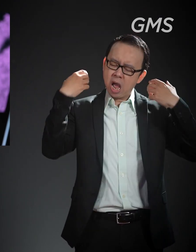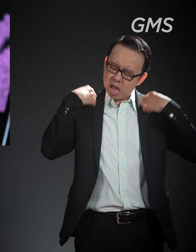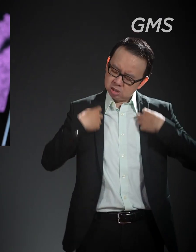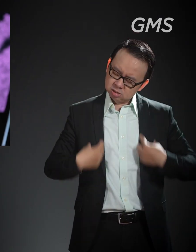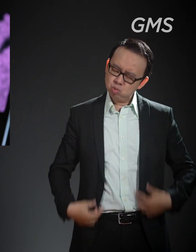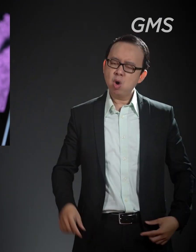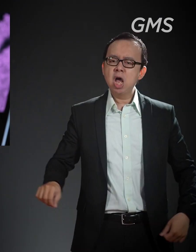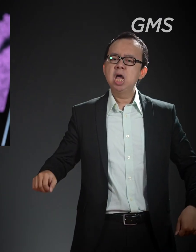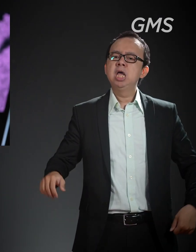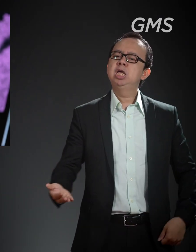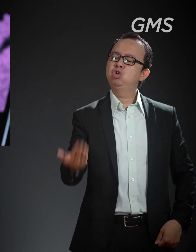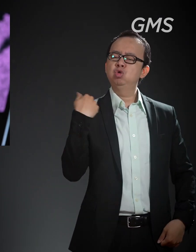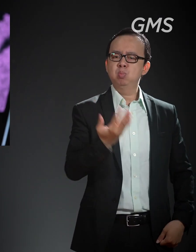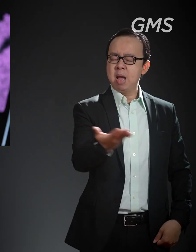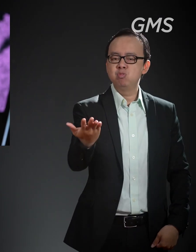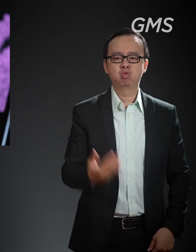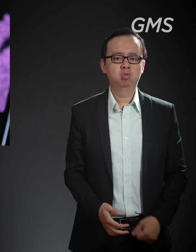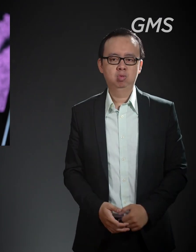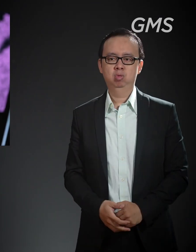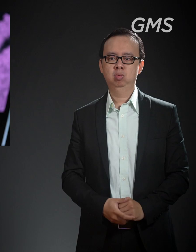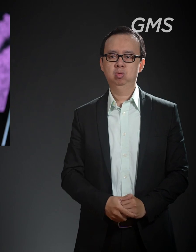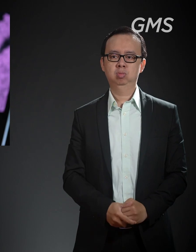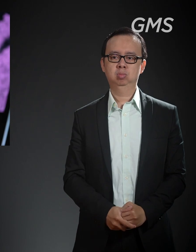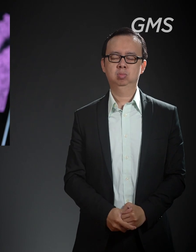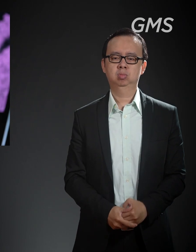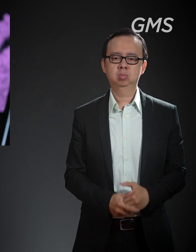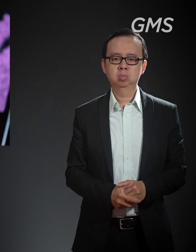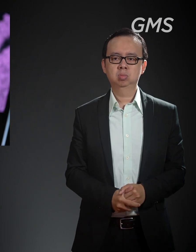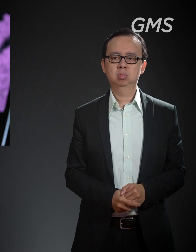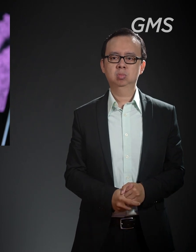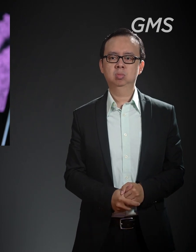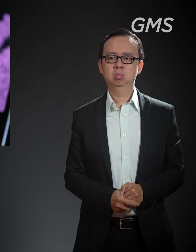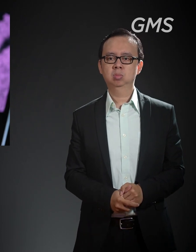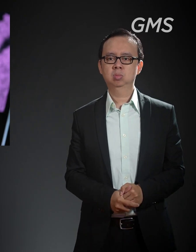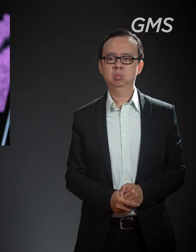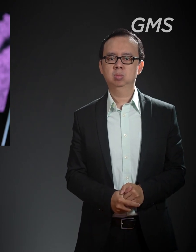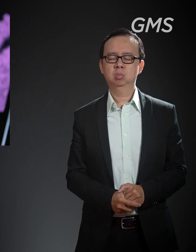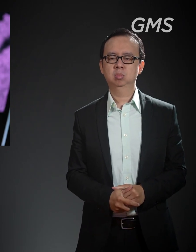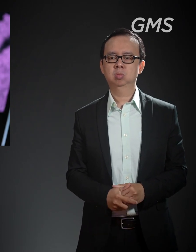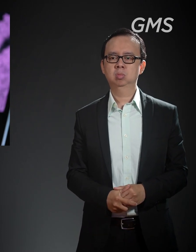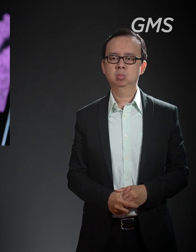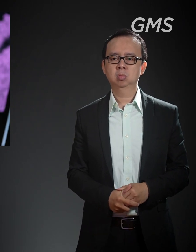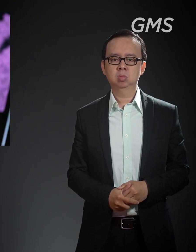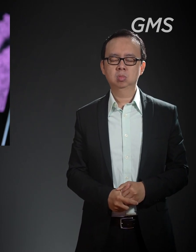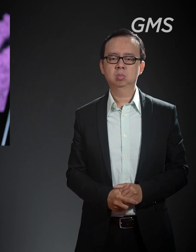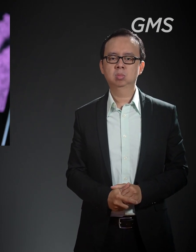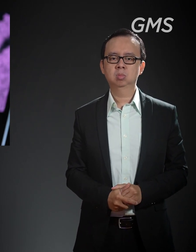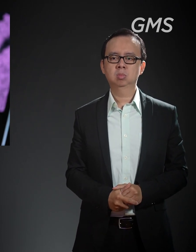perintah persembahan persepuluhan. Aku tidak mau mengikuti kebenaran ini. Mana ayatnya? Mana ayatnya? Ada